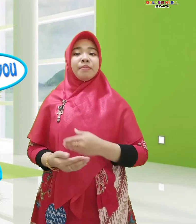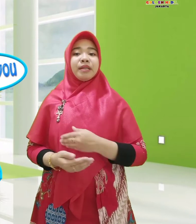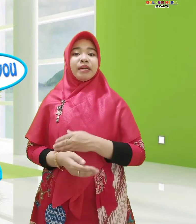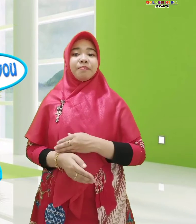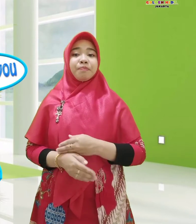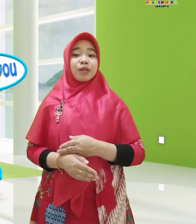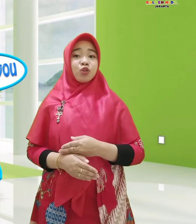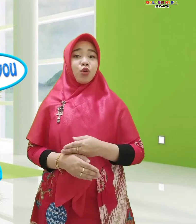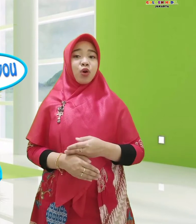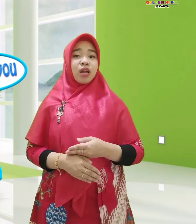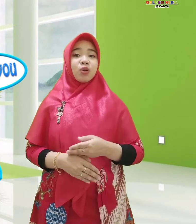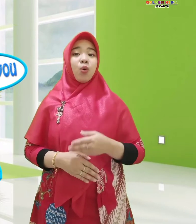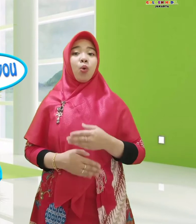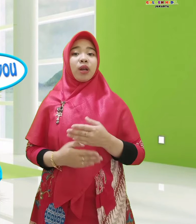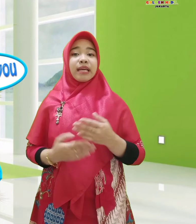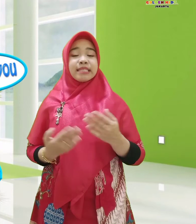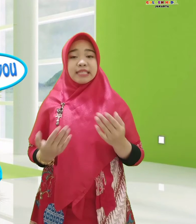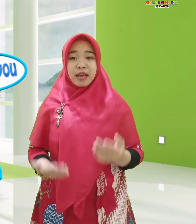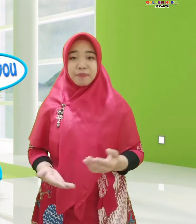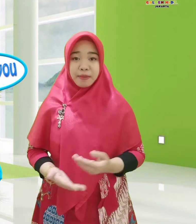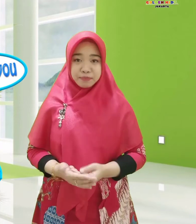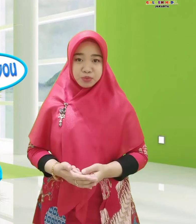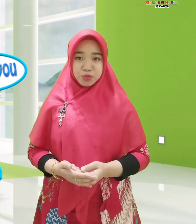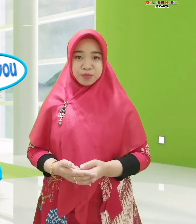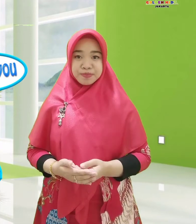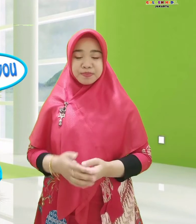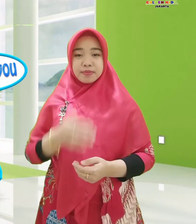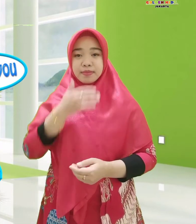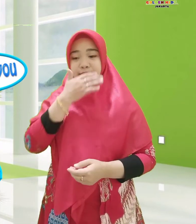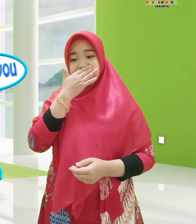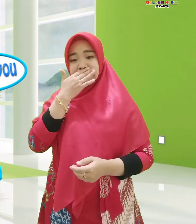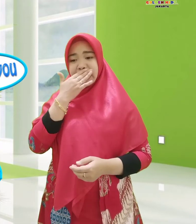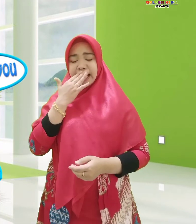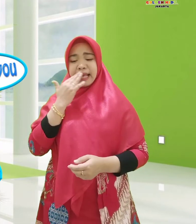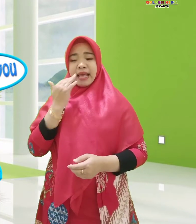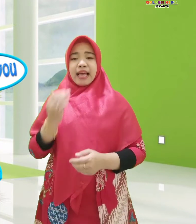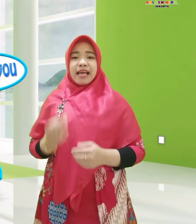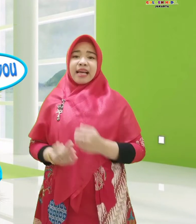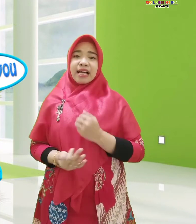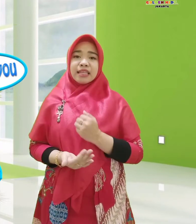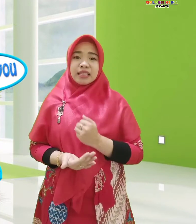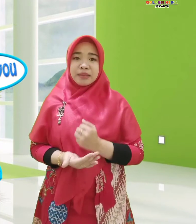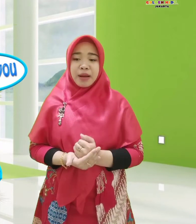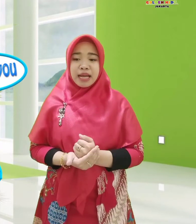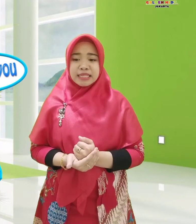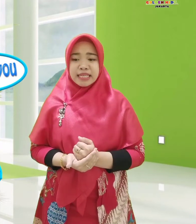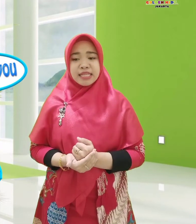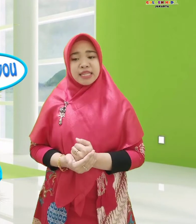diberi pertolongan oleh siapapun. Nah, kata terima kasih ini